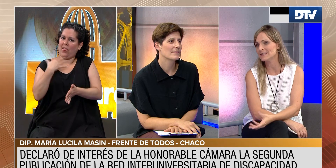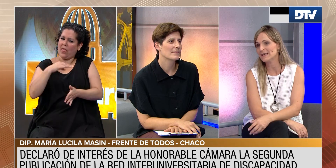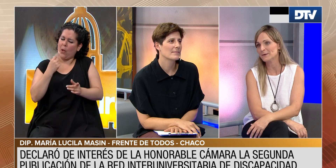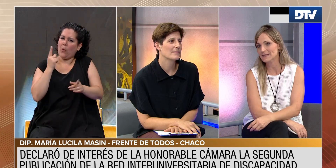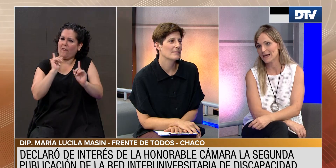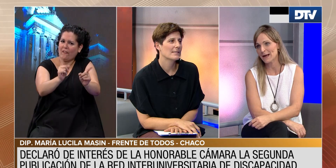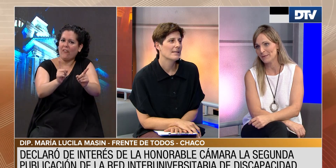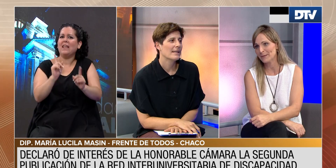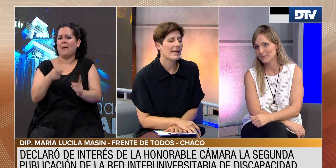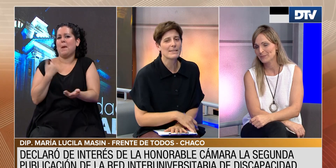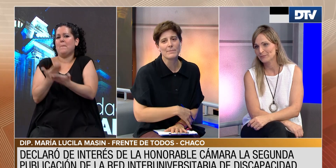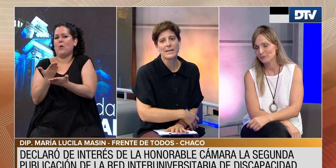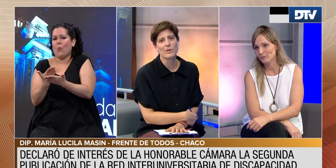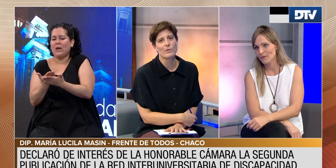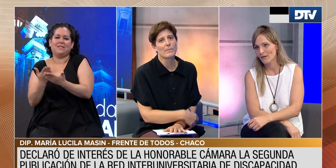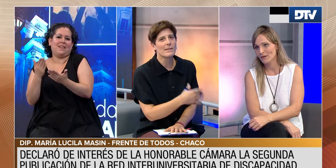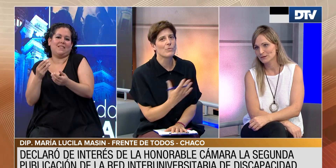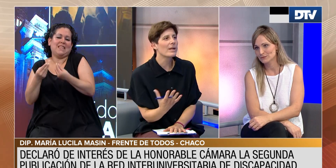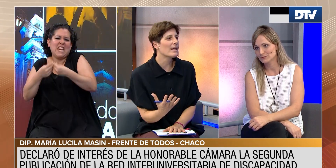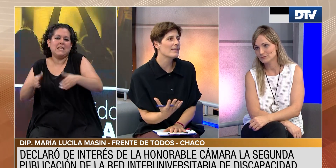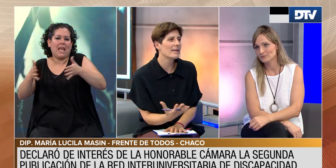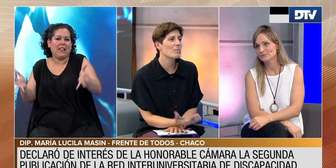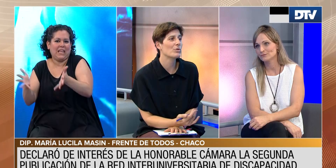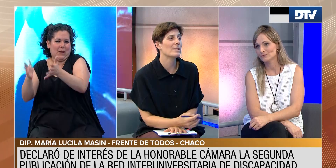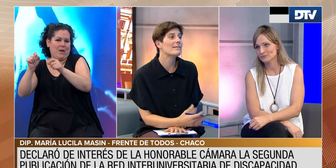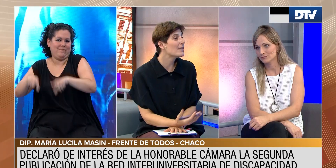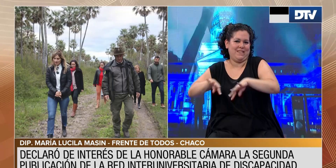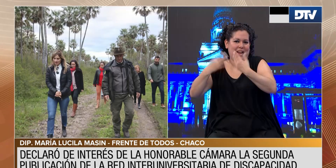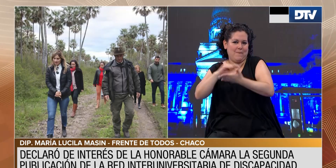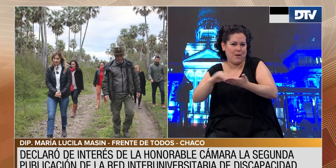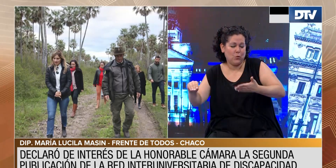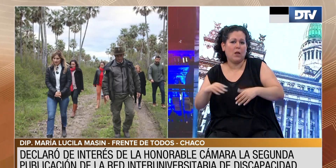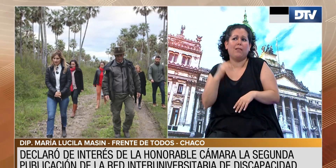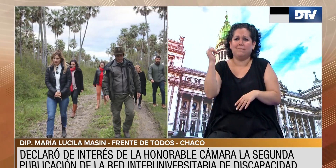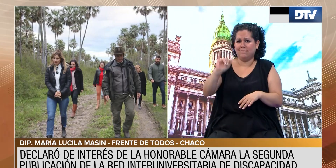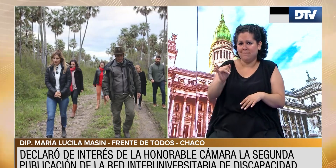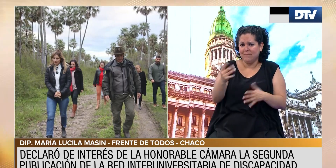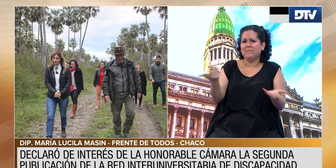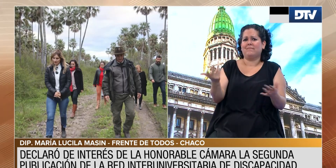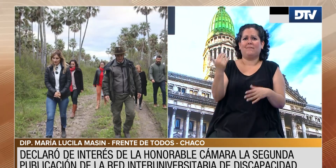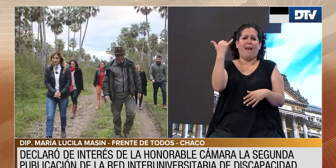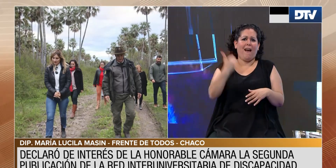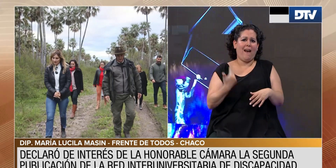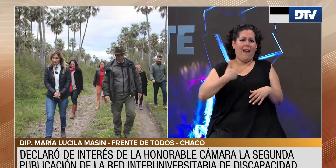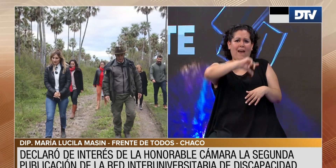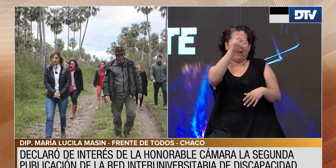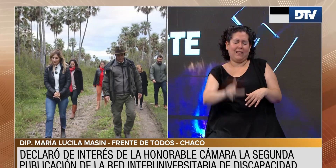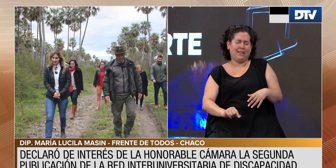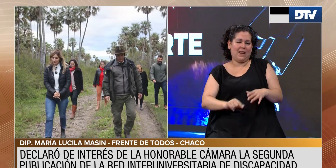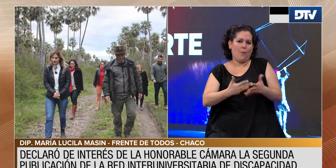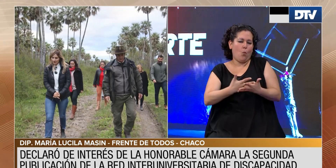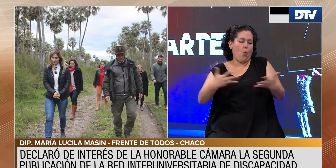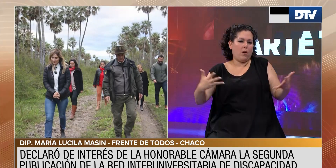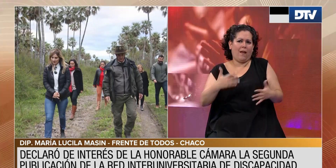propuestas e iniciativas acá en la Cámara. Y además también, bueno, nuestro país es muy grande, es muy distinto, es muy diverso, es muy desigual. Me imagino que